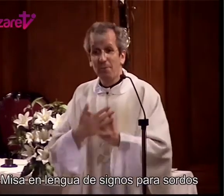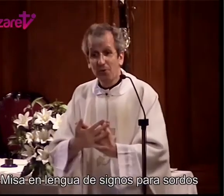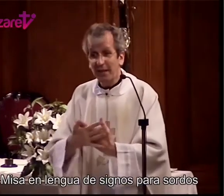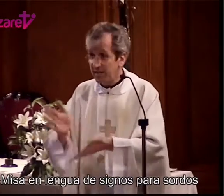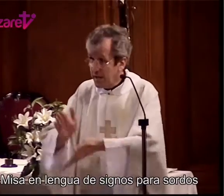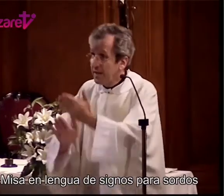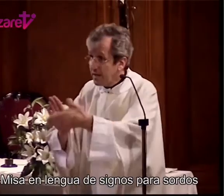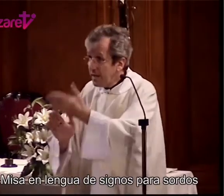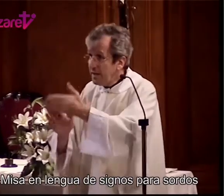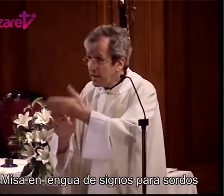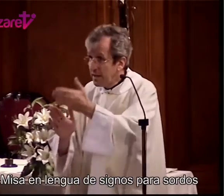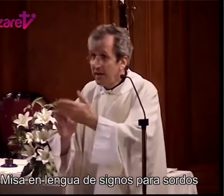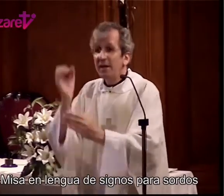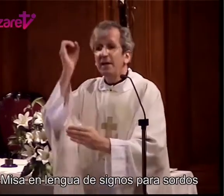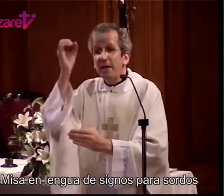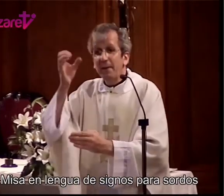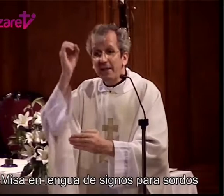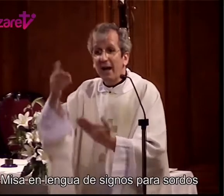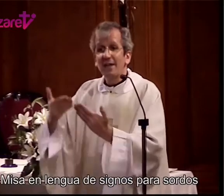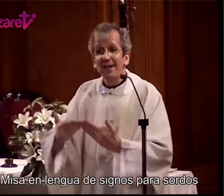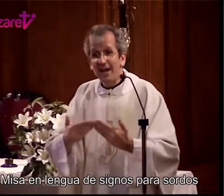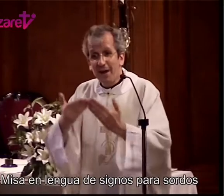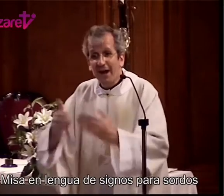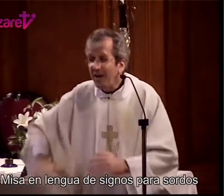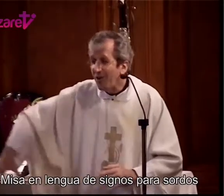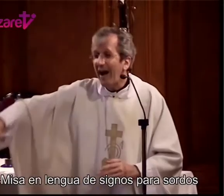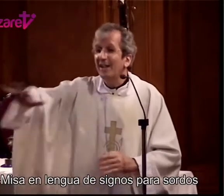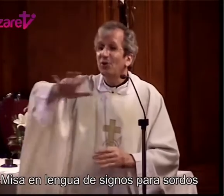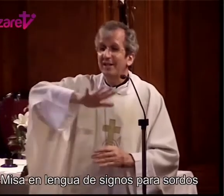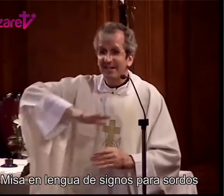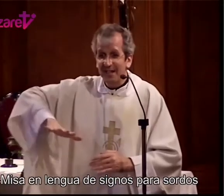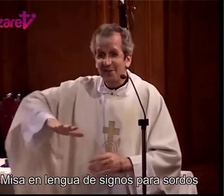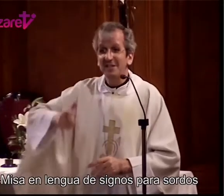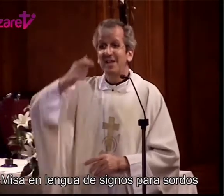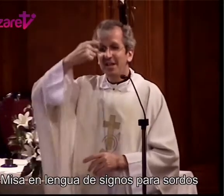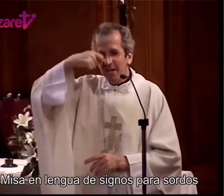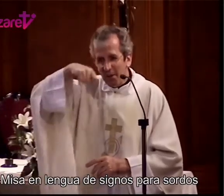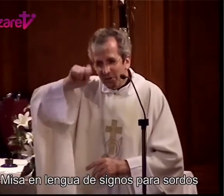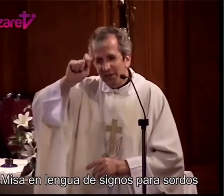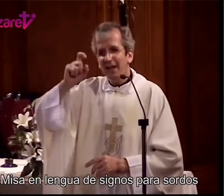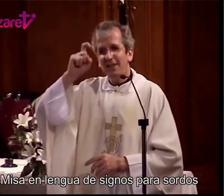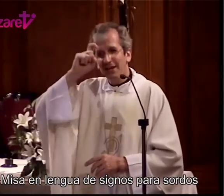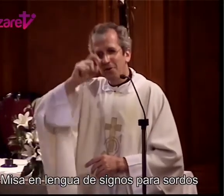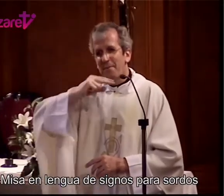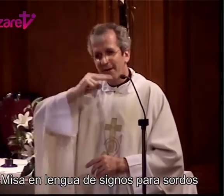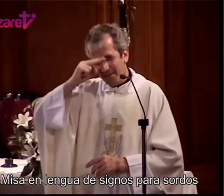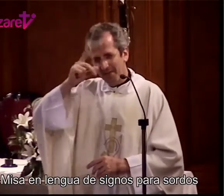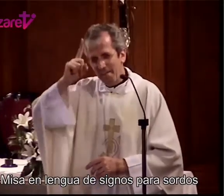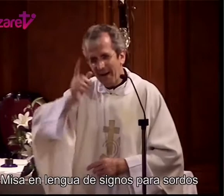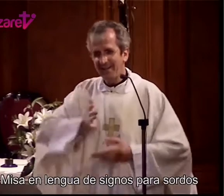voluntad es id y predicad el Evangelio a todas las naciones, y bautizad en el nombre del Padre,